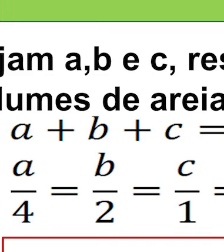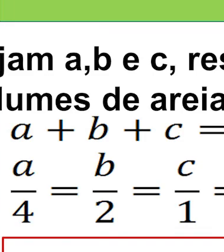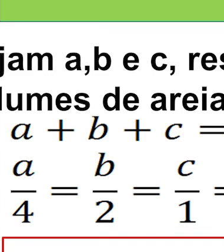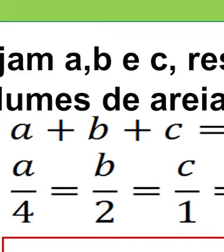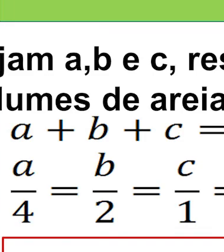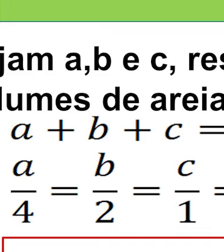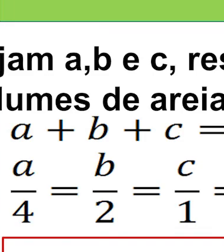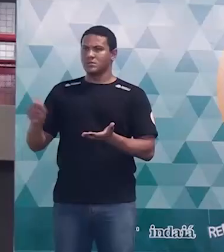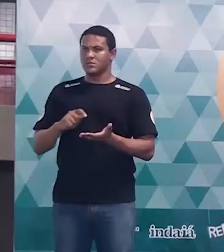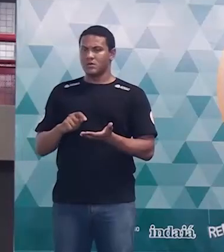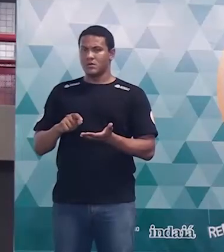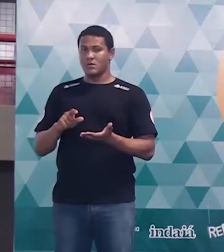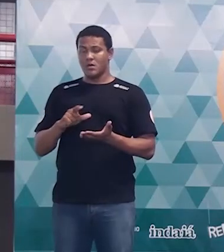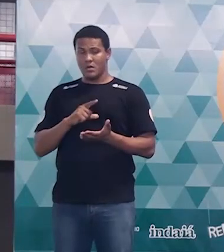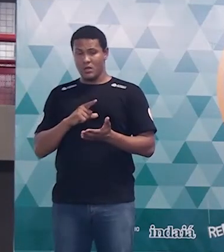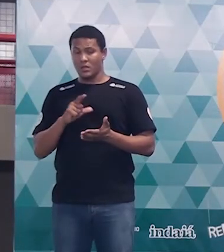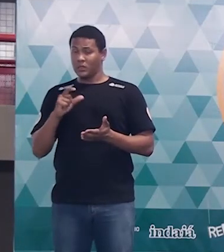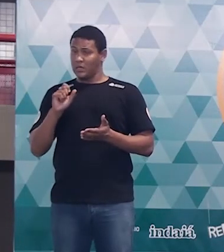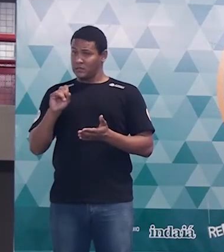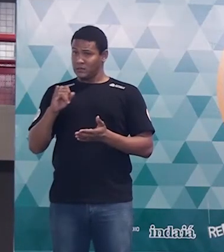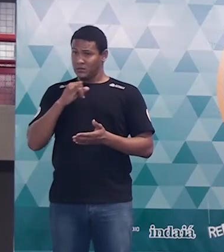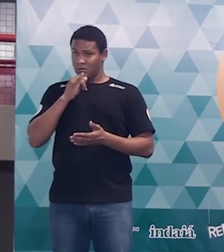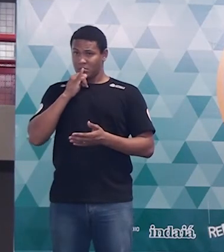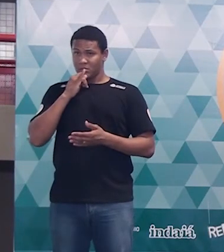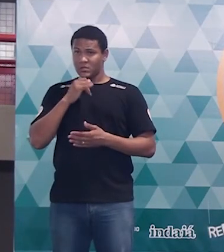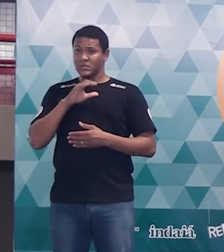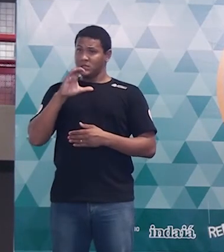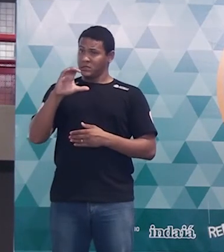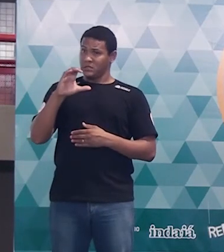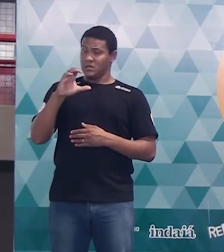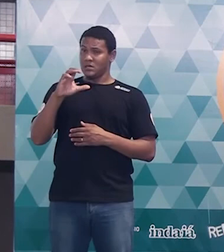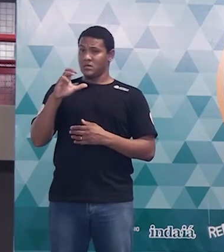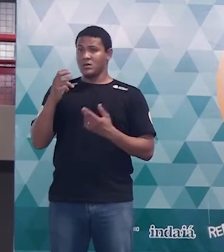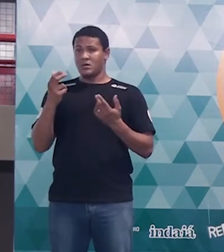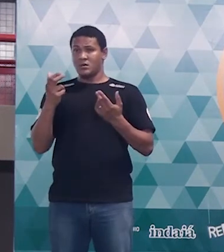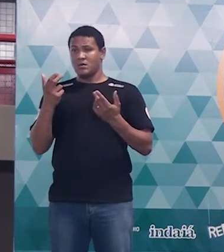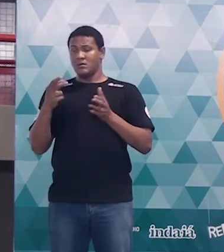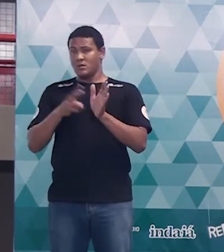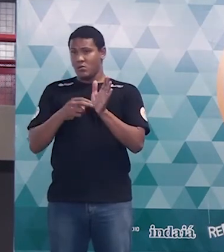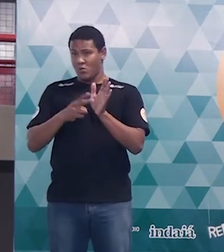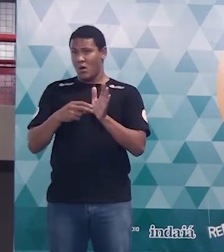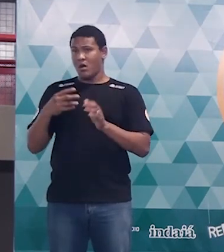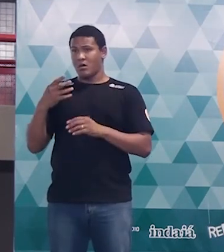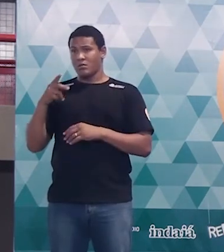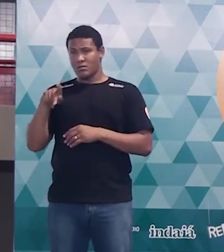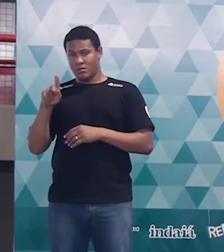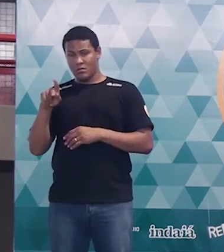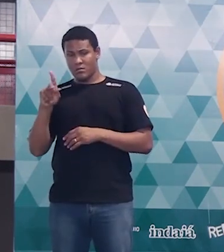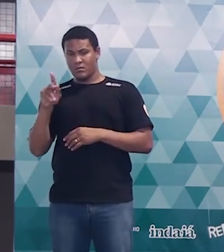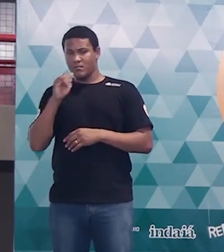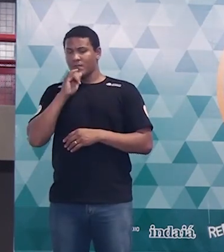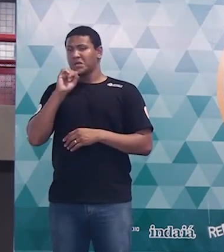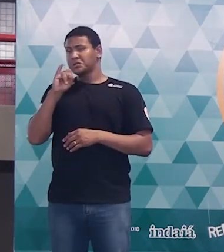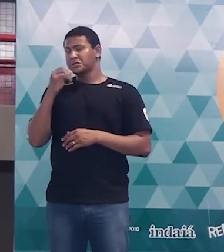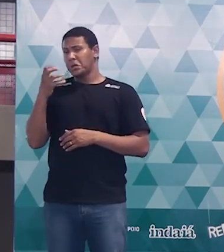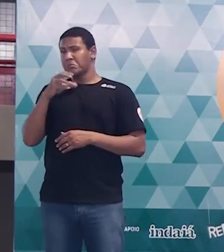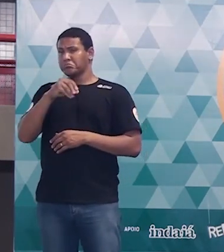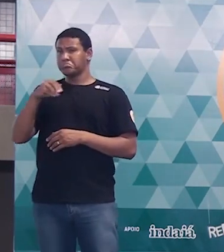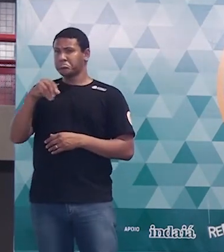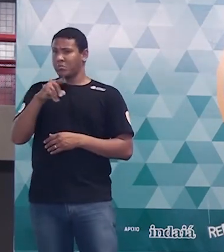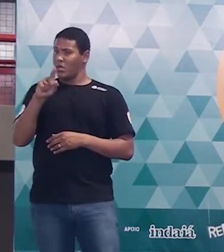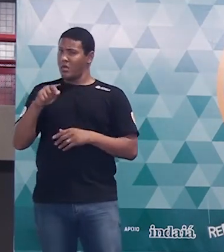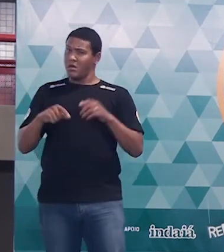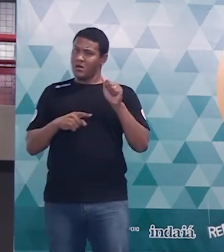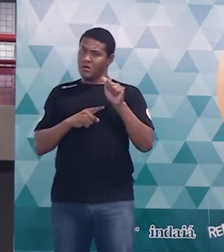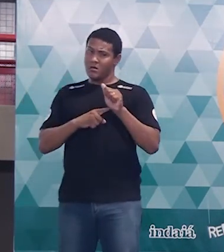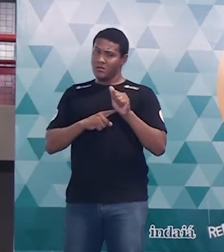é igual a K, a resposta ficou direta. Se ela quisesse areia, era só pegar o A e fazer A